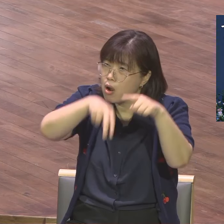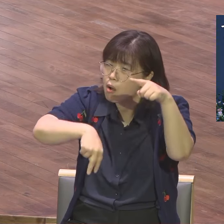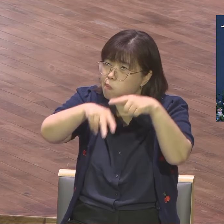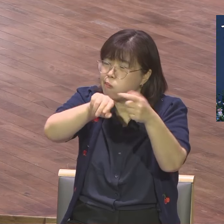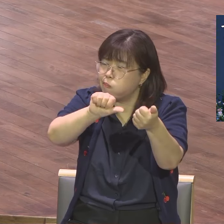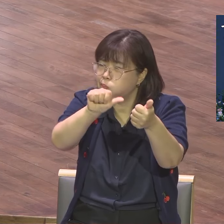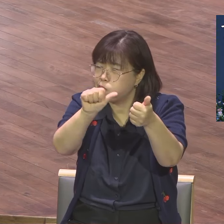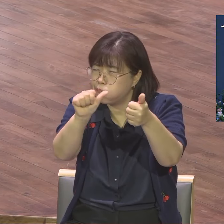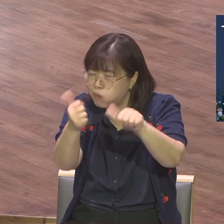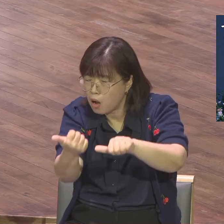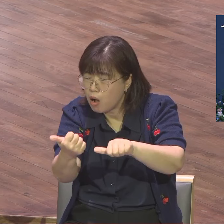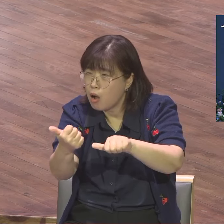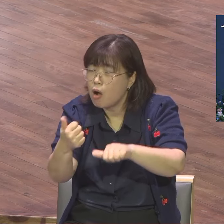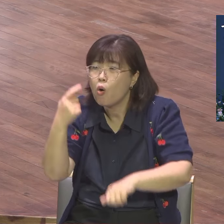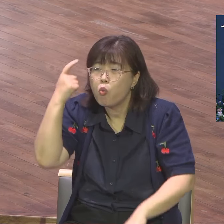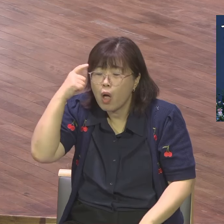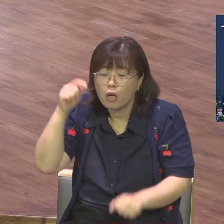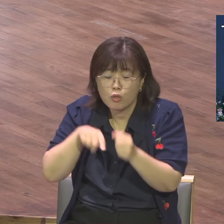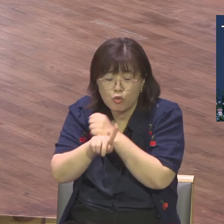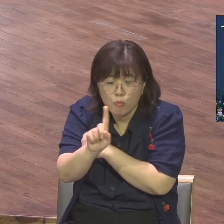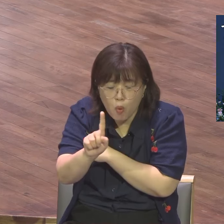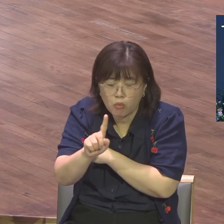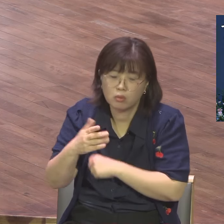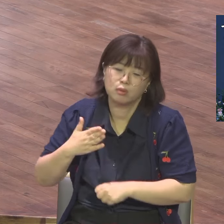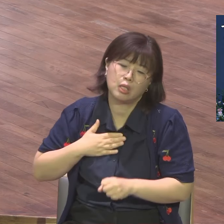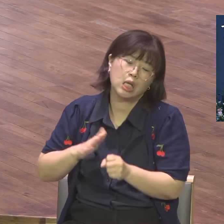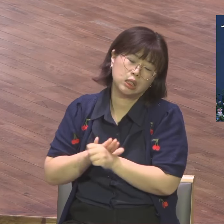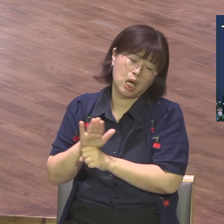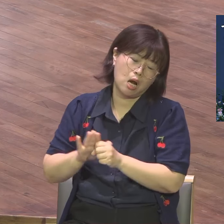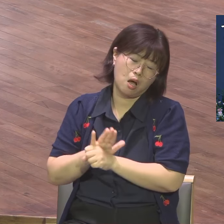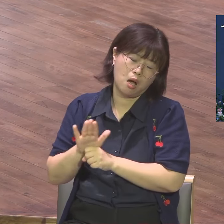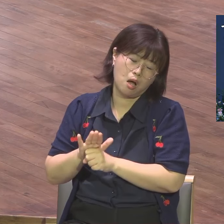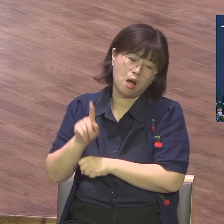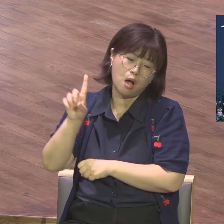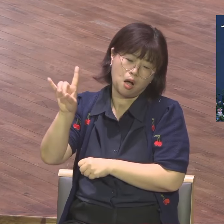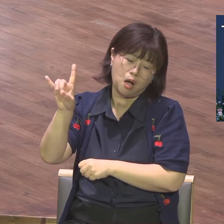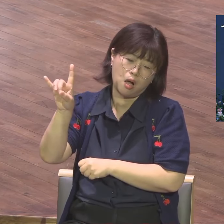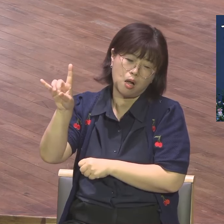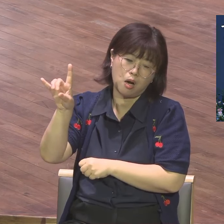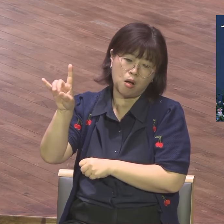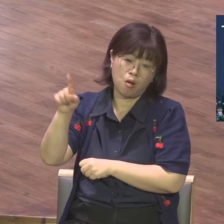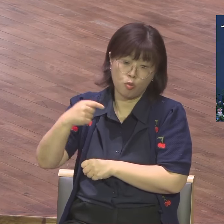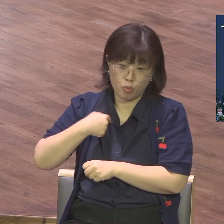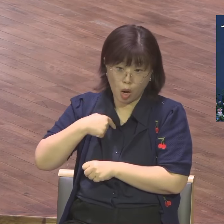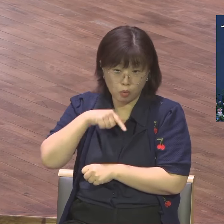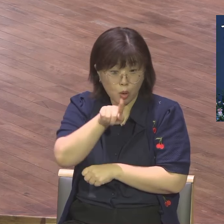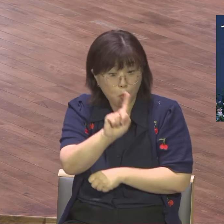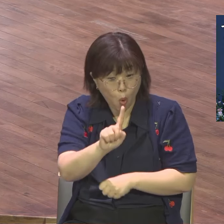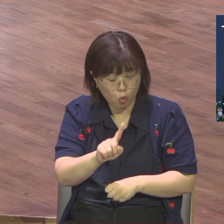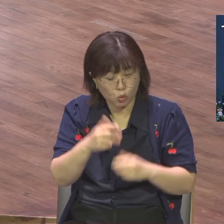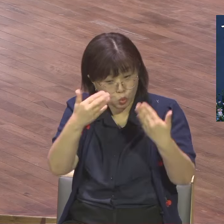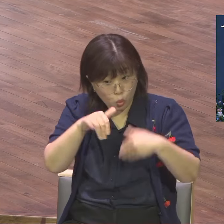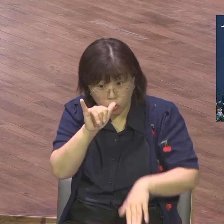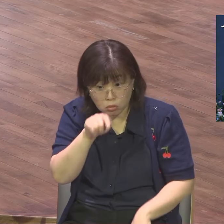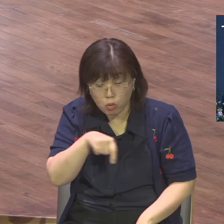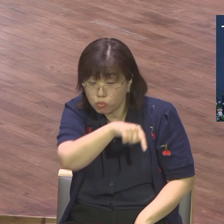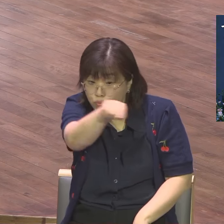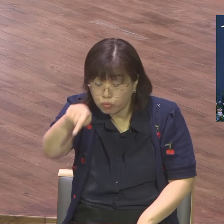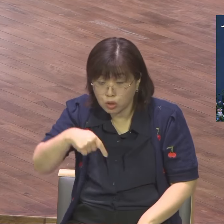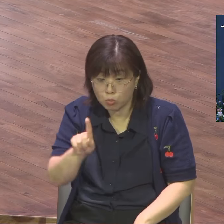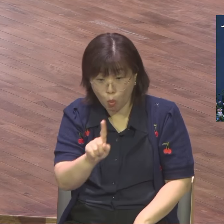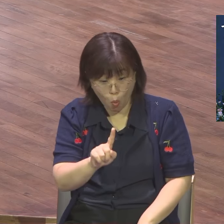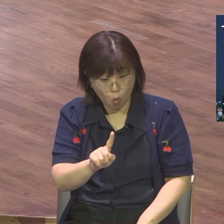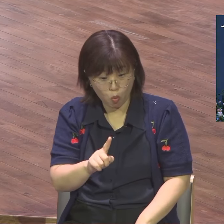줬습니까? 십자가의 사랑. 뭐 더 이상 사랑의 표현을 할 게 없을 만큼 주님이 나를 이렇게